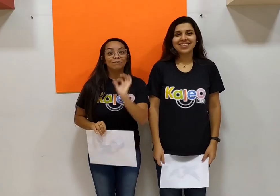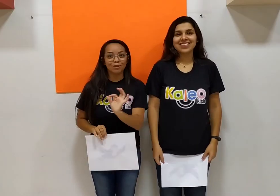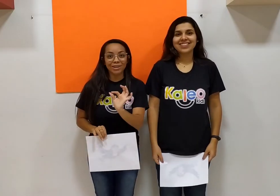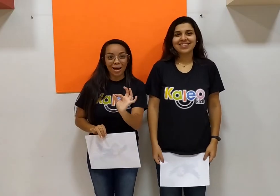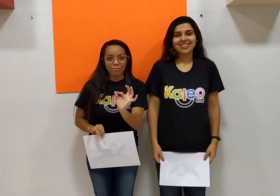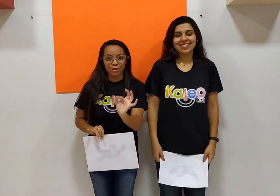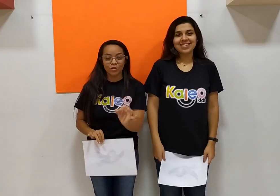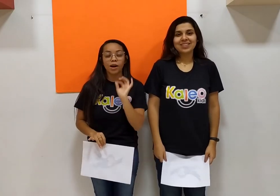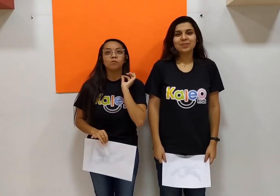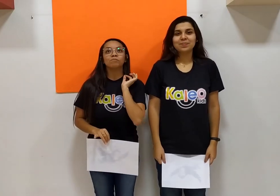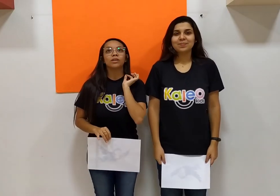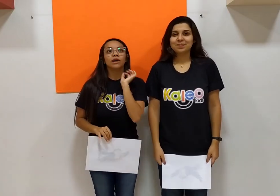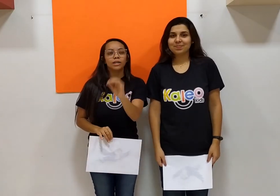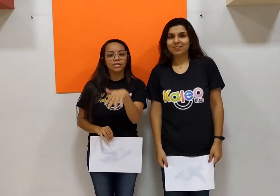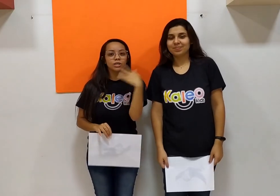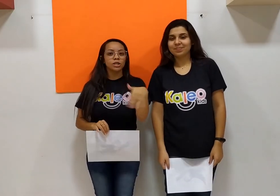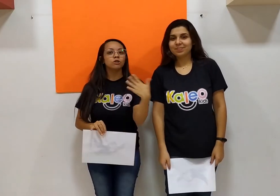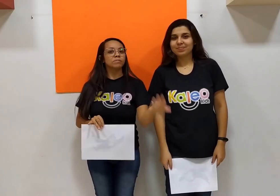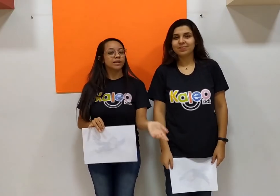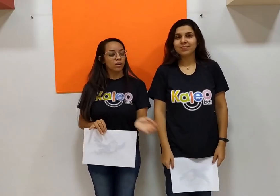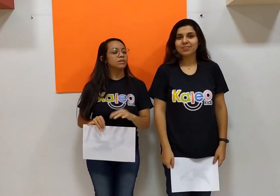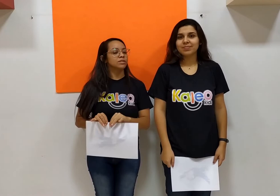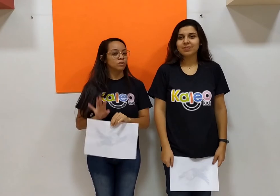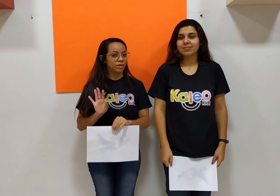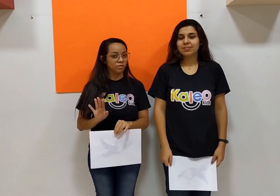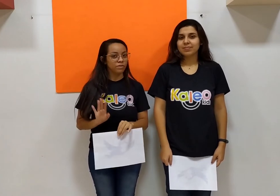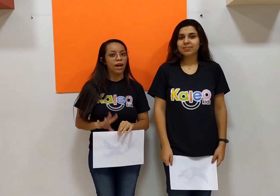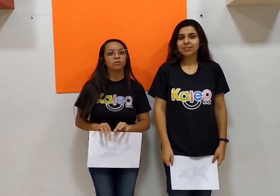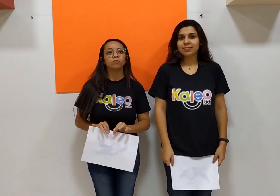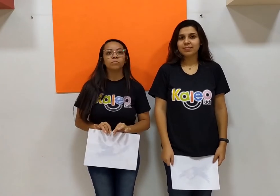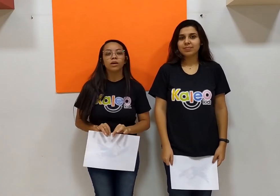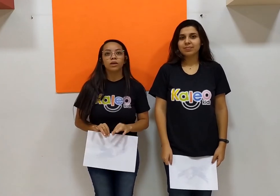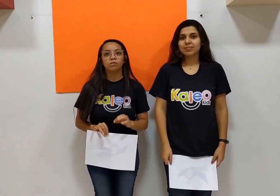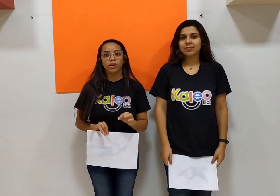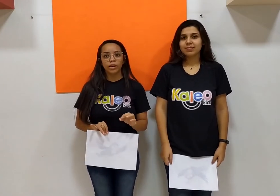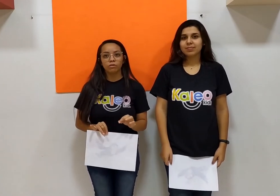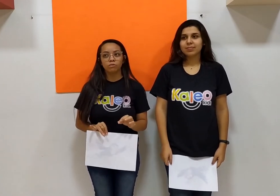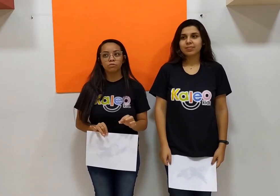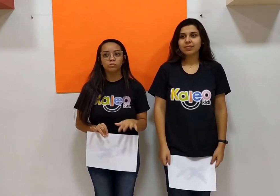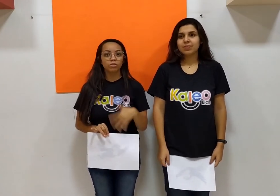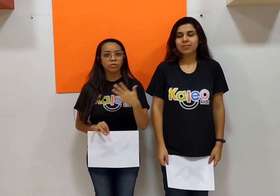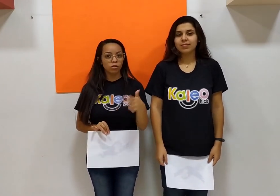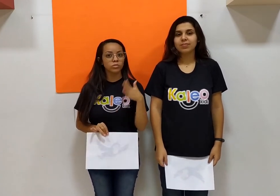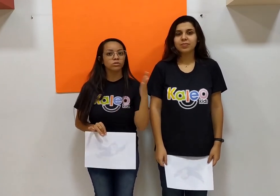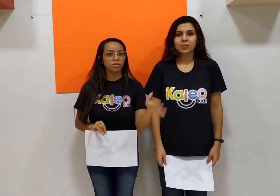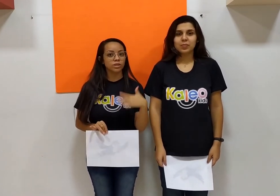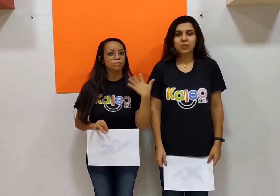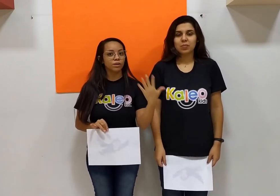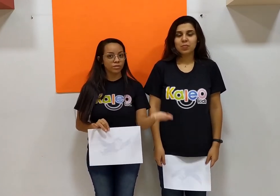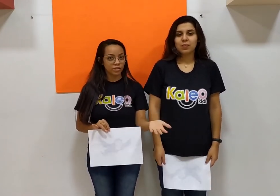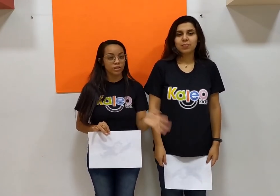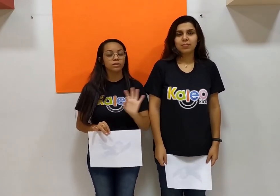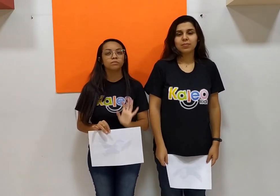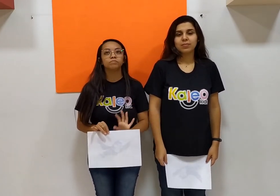Vamos lá, pessoal! Antes da gente começar a nossa história de fato, eu quero perguntar algumas coisinhas pra vocês.